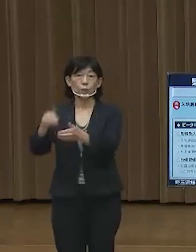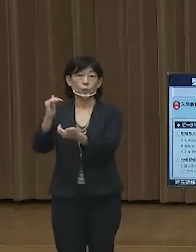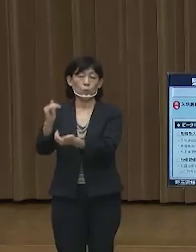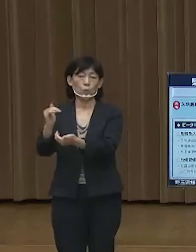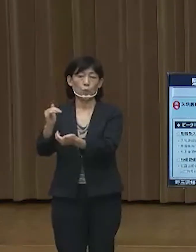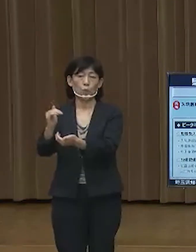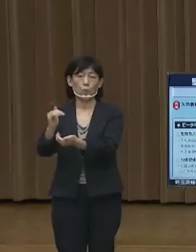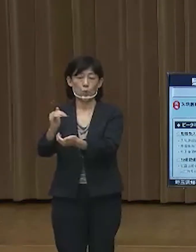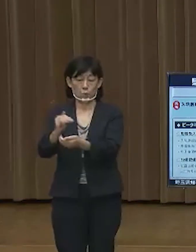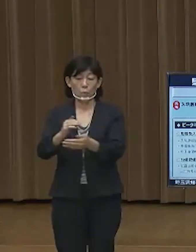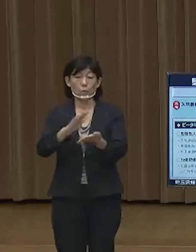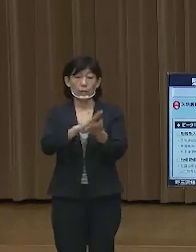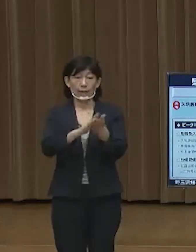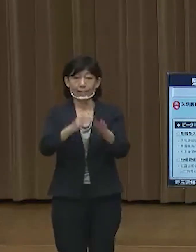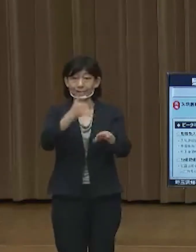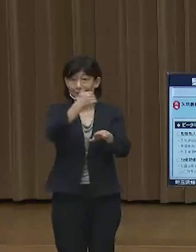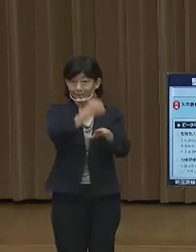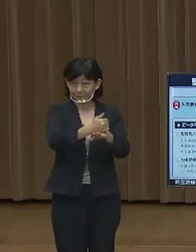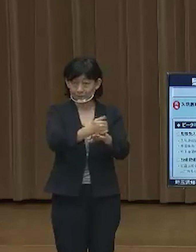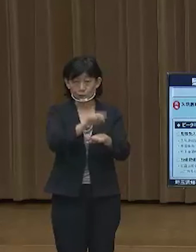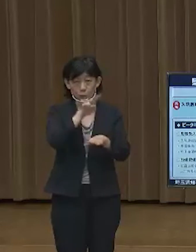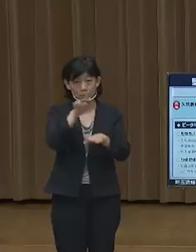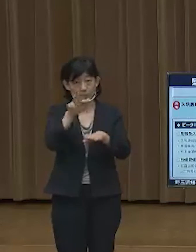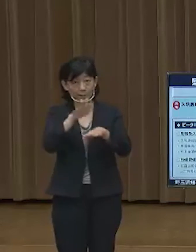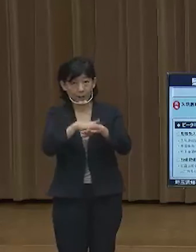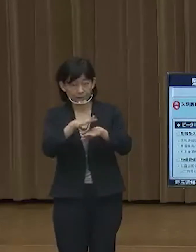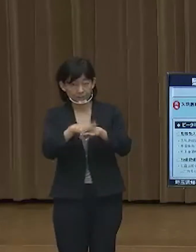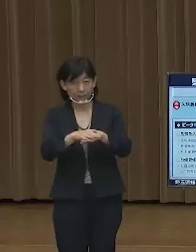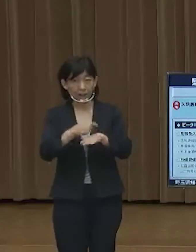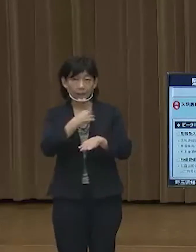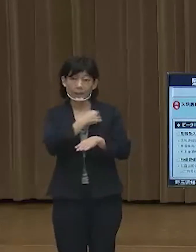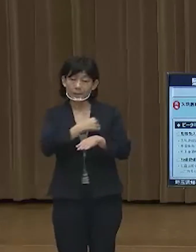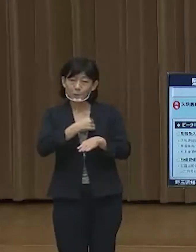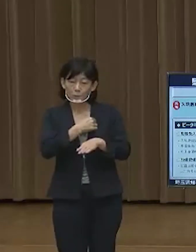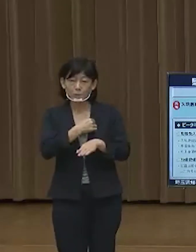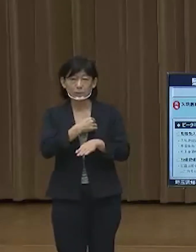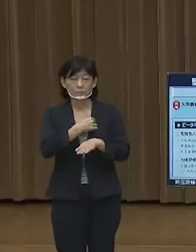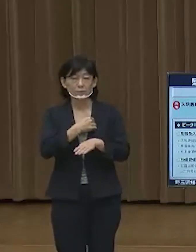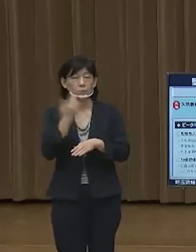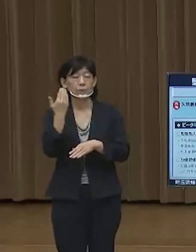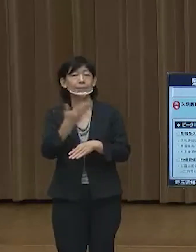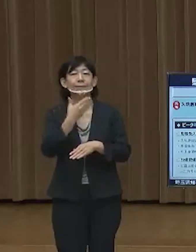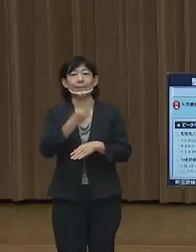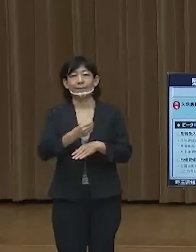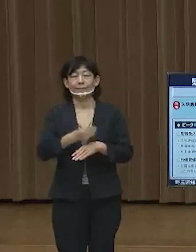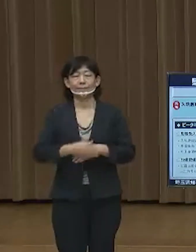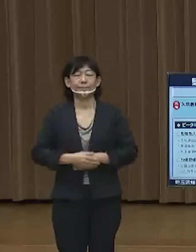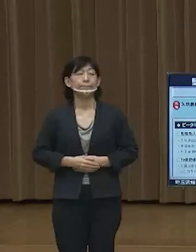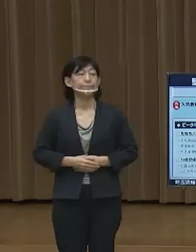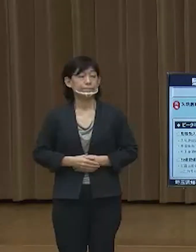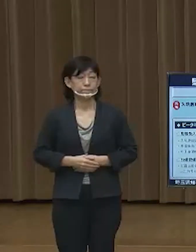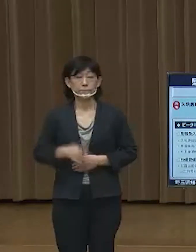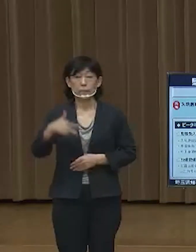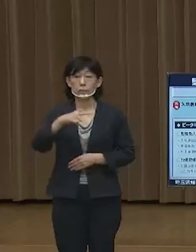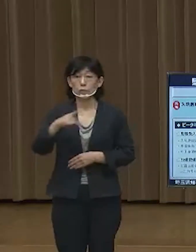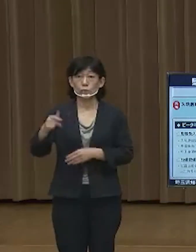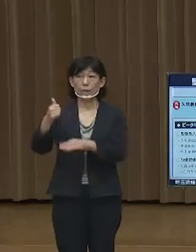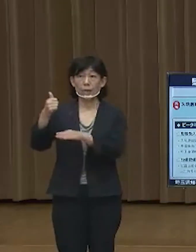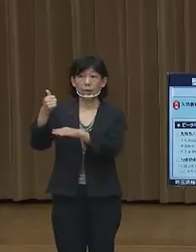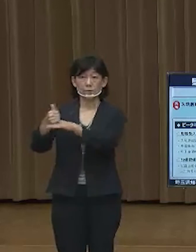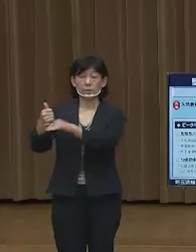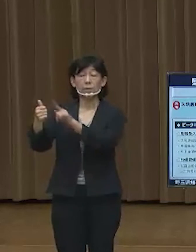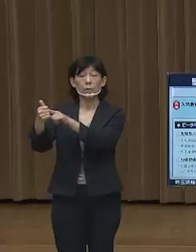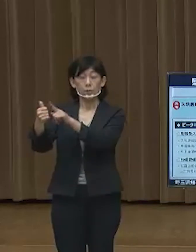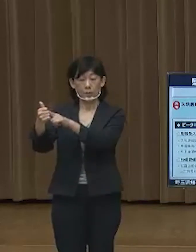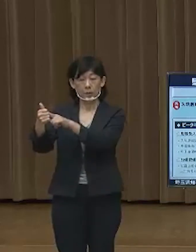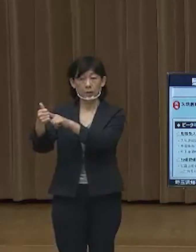知事の見方というか、思いを聞かせていただきたいと思います。菅さんは、新型コロ